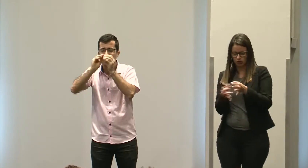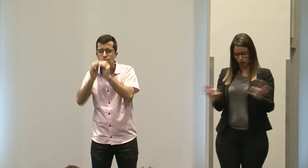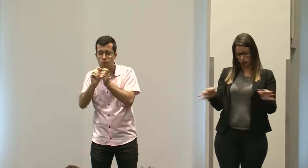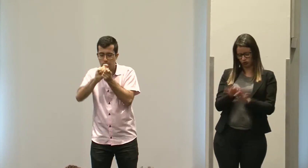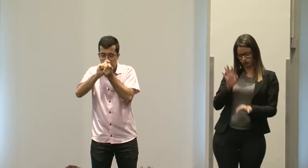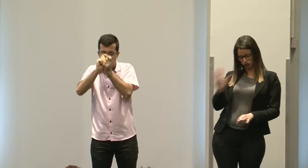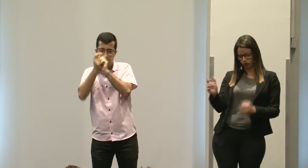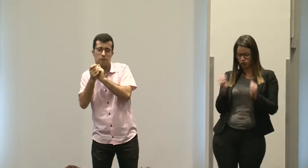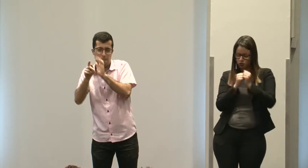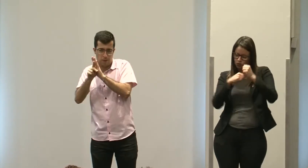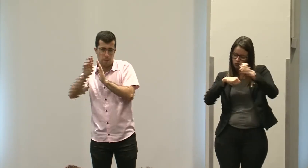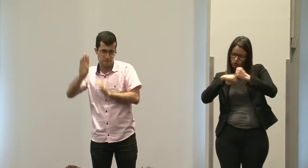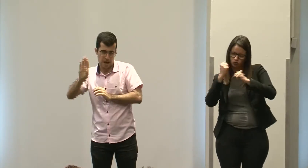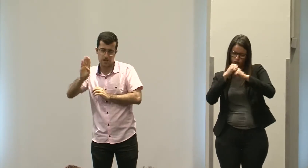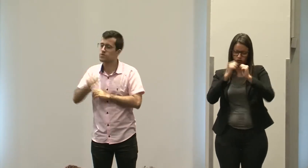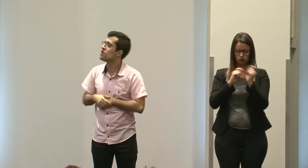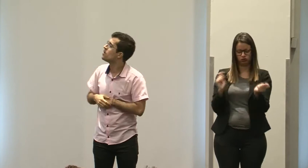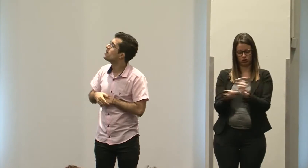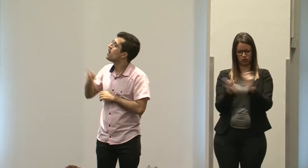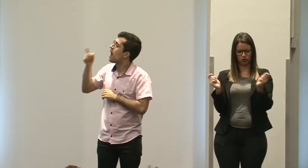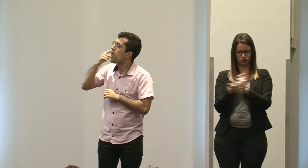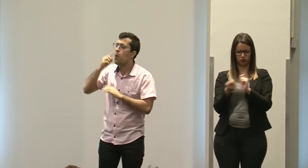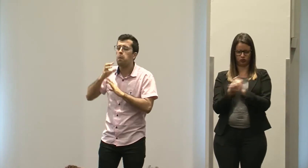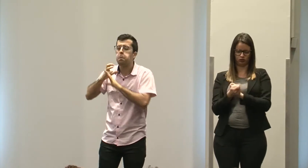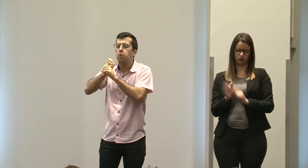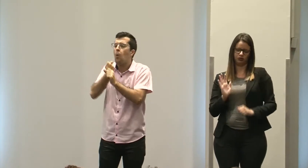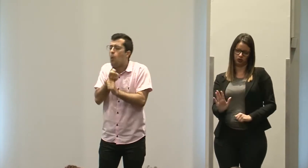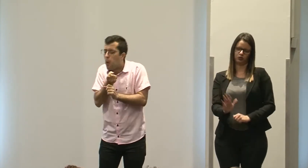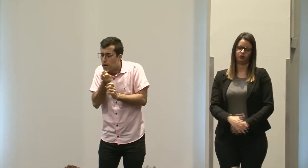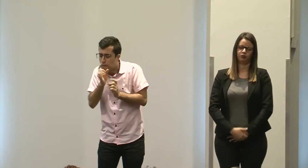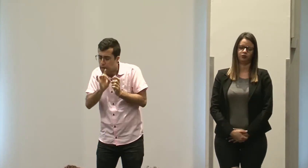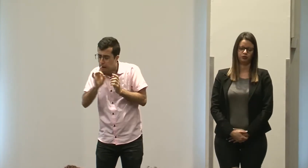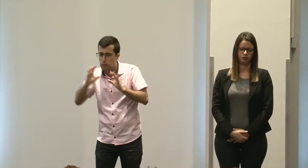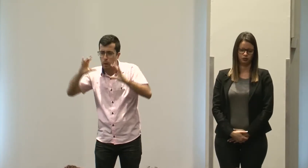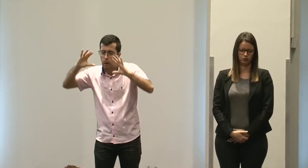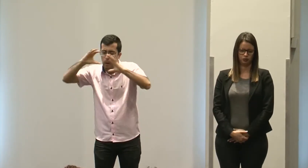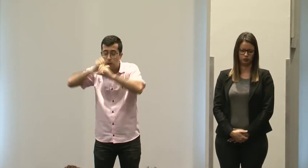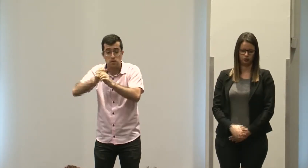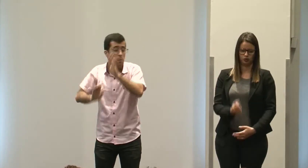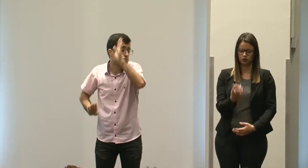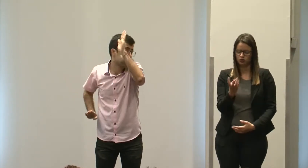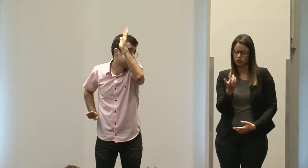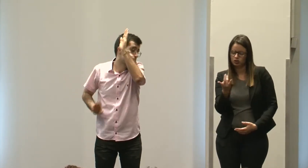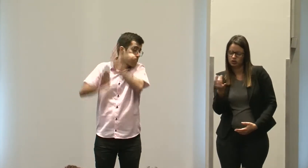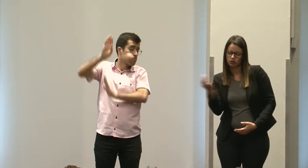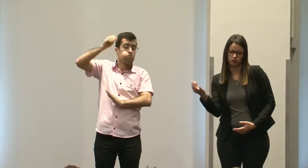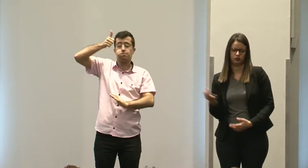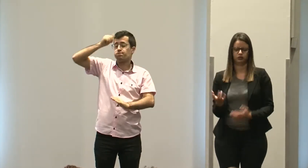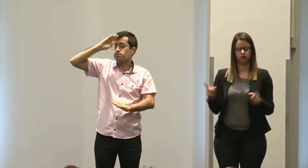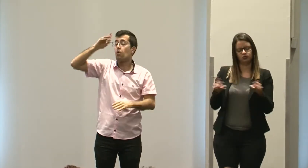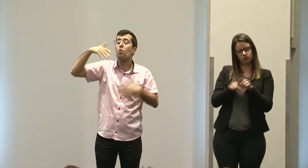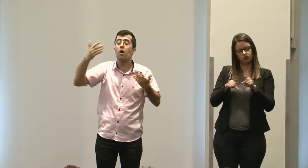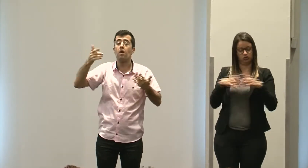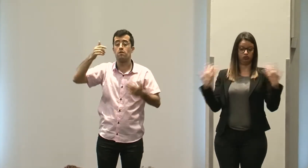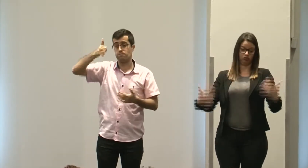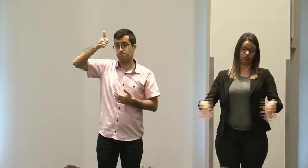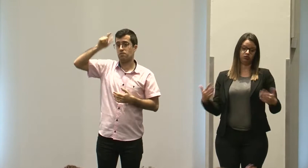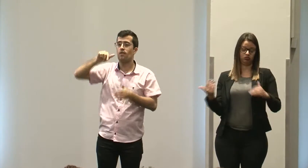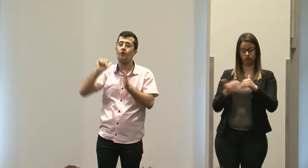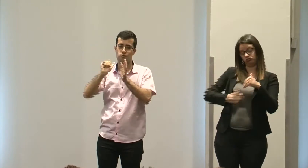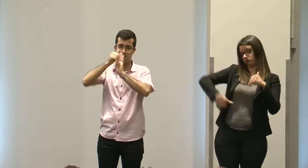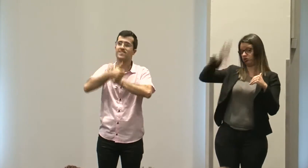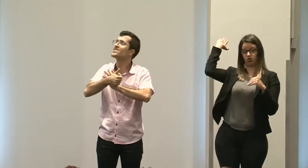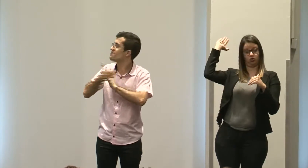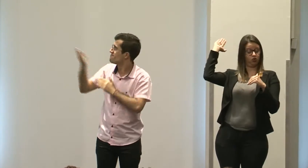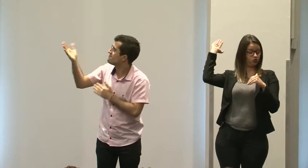Traçando um perfil dessas adaptações de reestruturação de Batson, nós podemos contabilizar num gráfico um